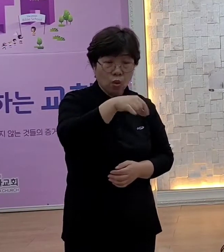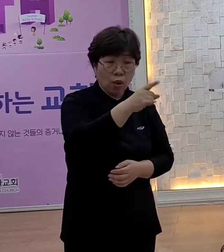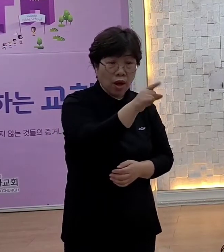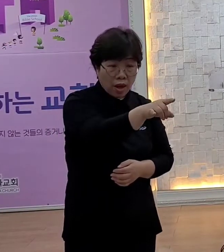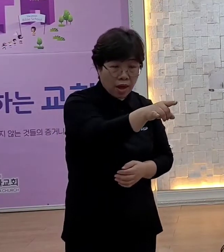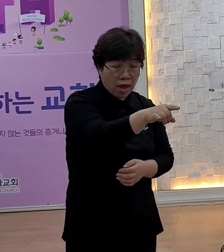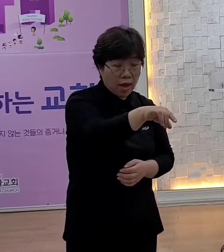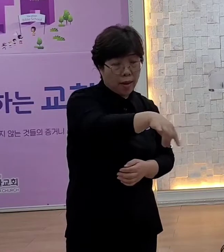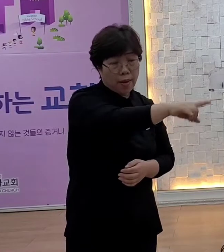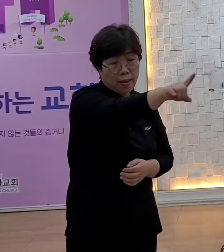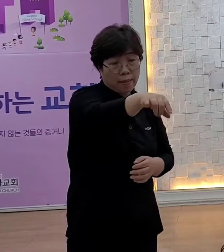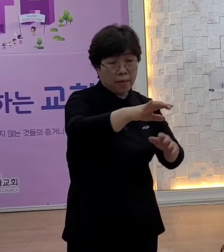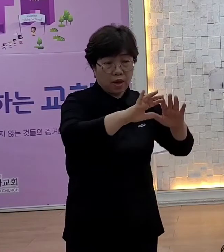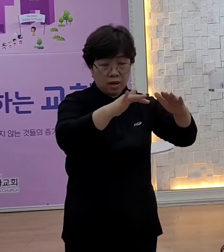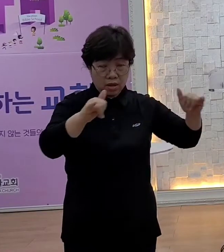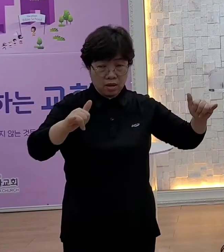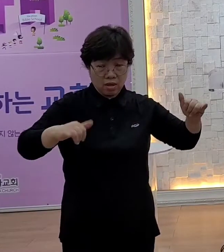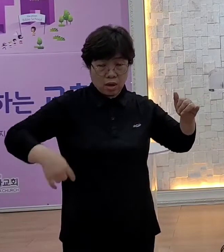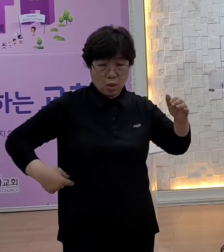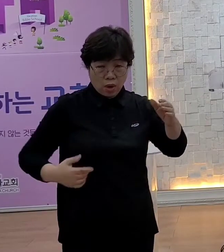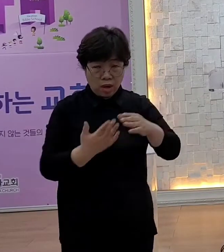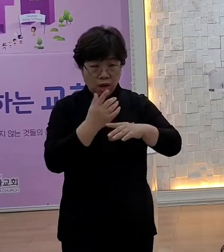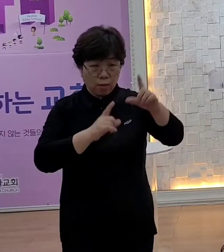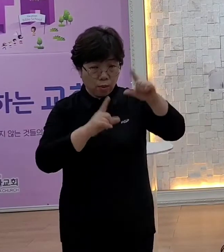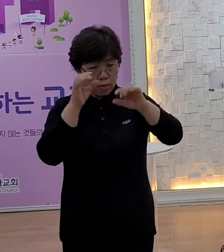조금 받아들이지 못할 분도 계실 수도 있습니다.